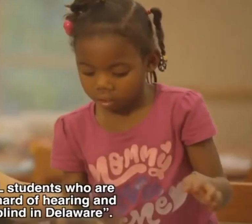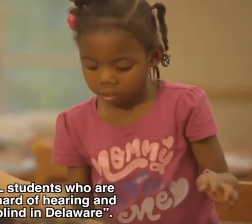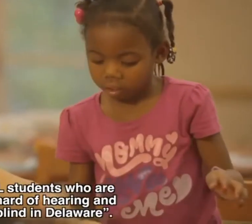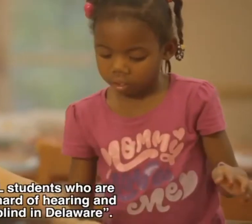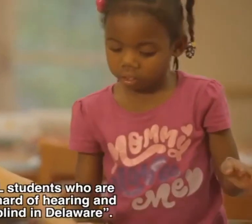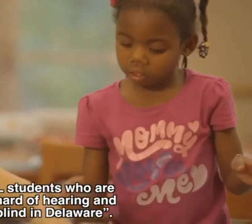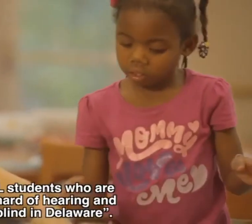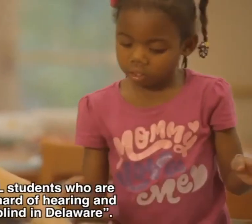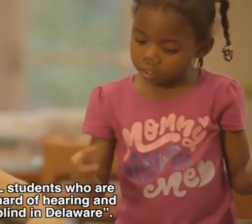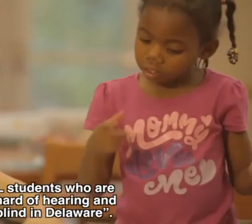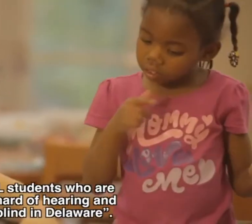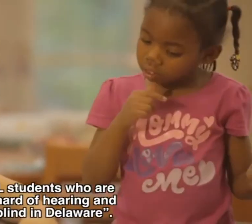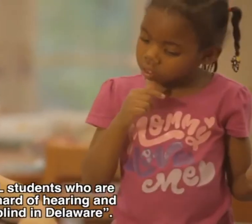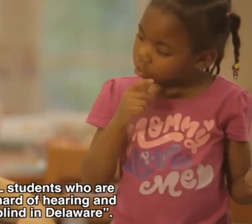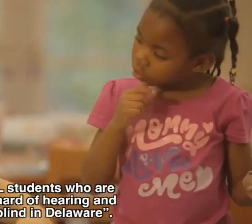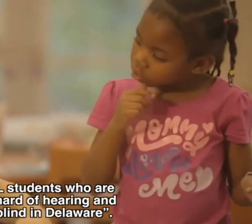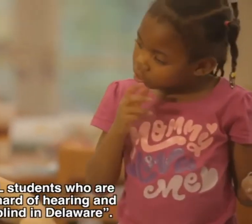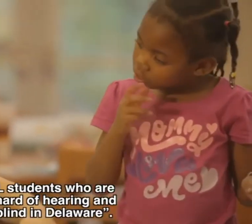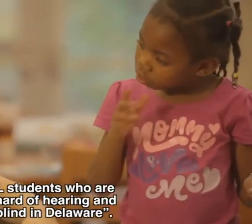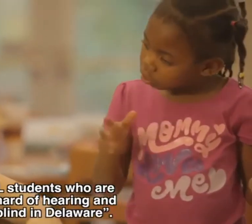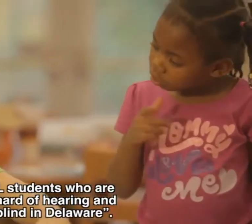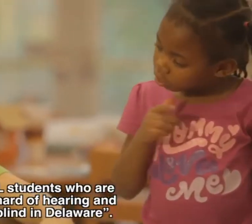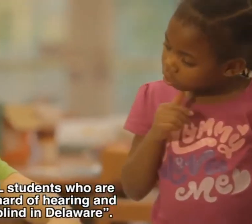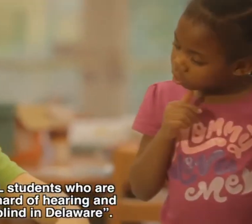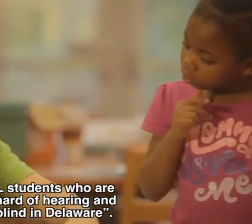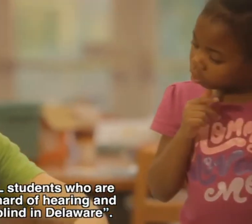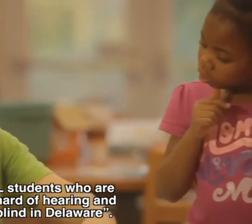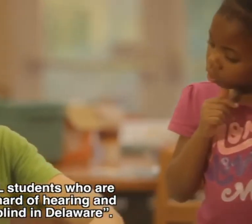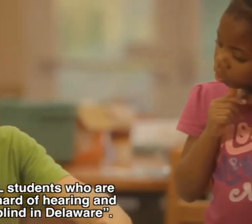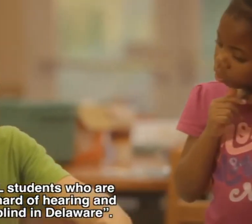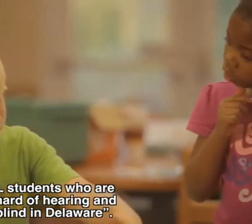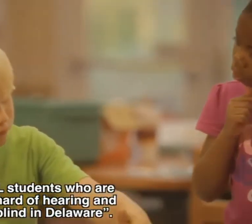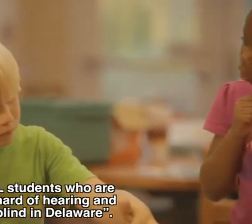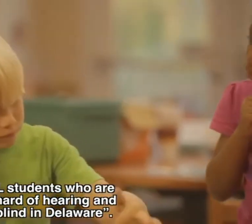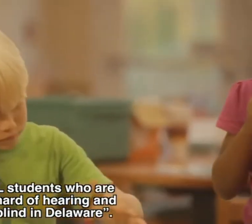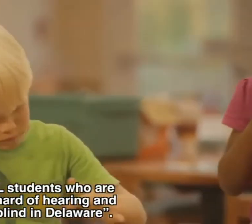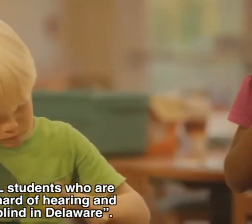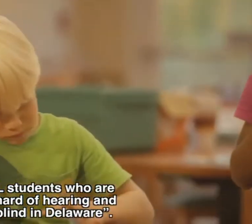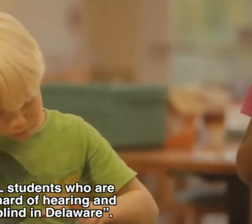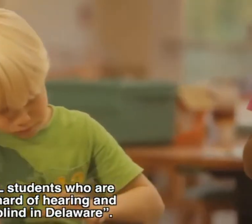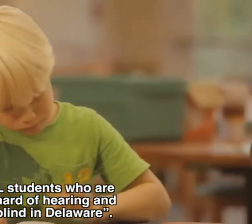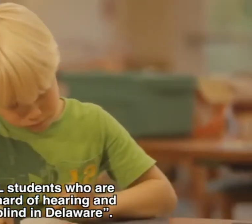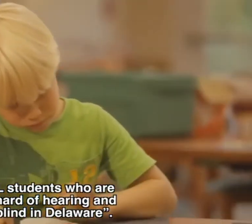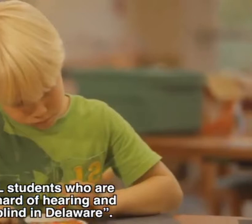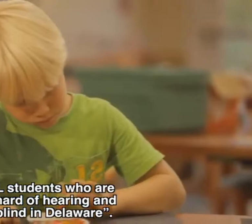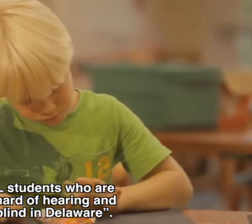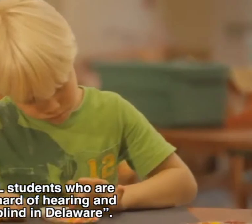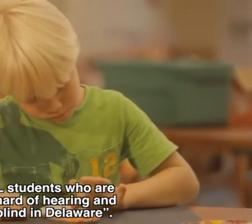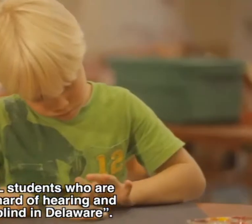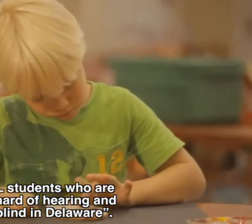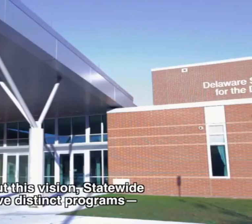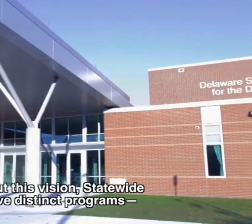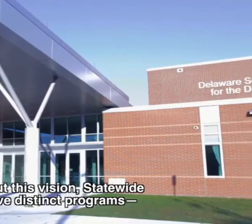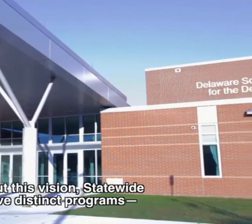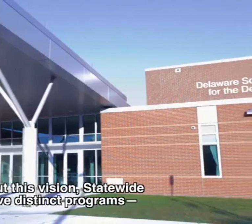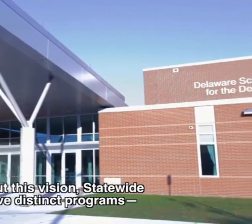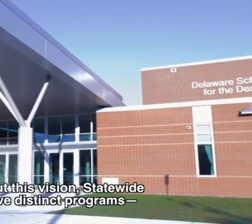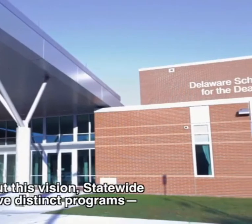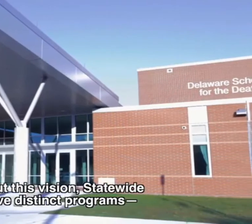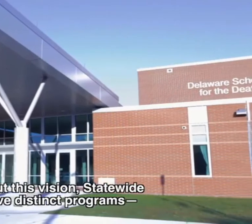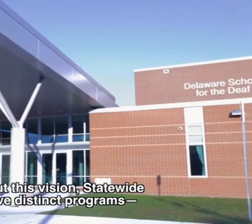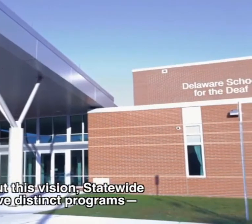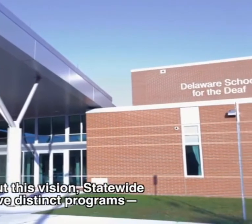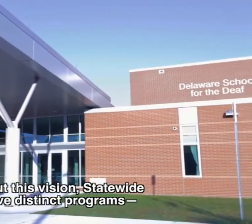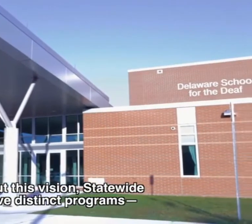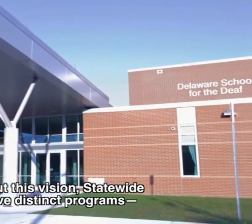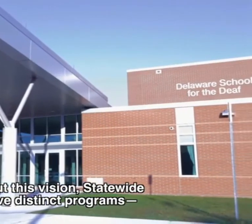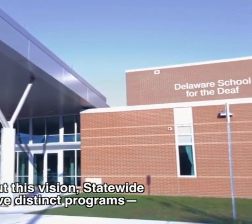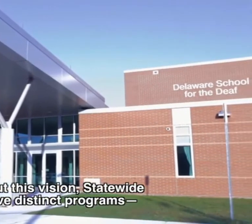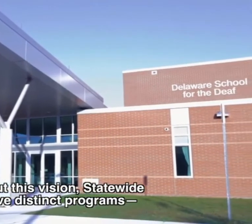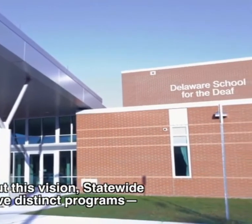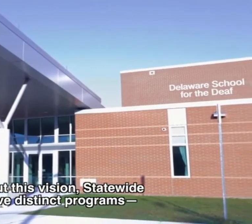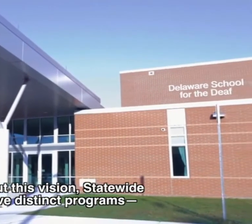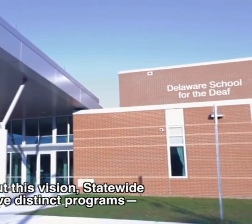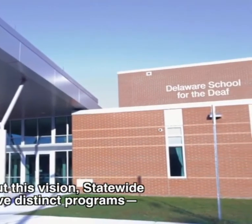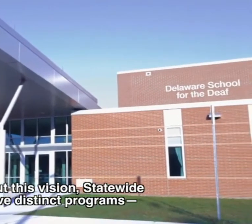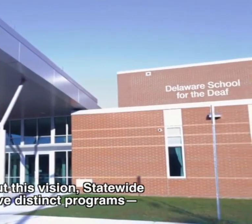sordos y sordociegos en Delaware. Para realizar esta visión tenemos cinco programas.